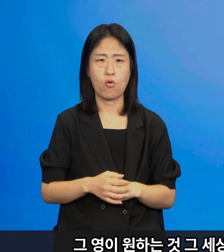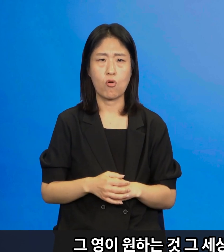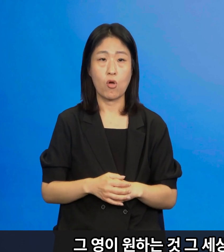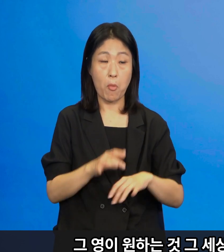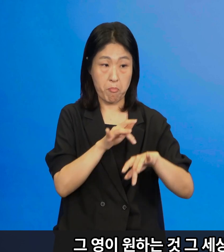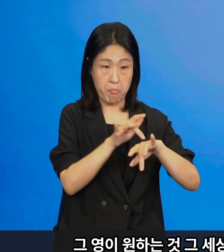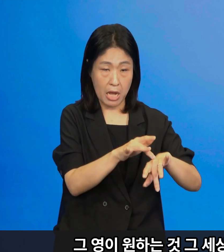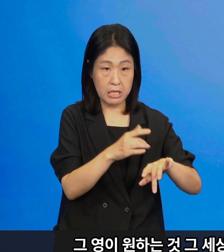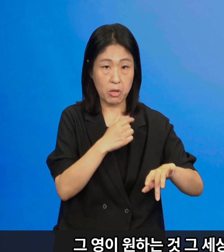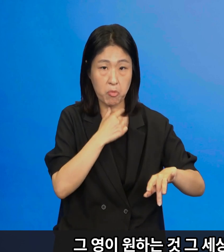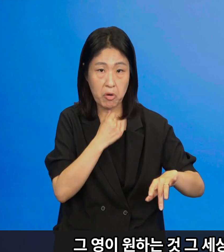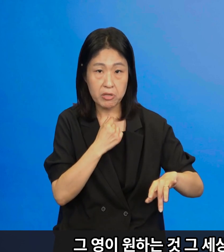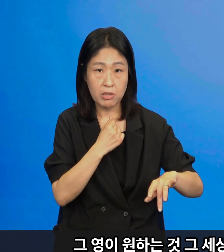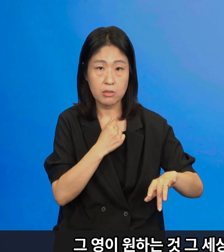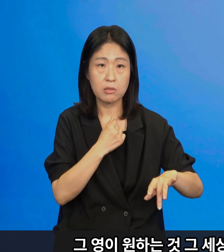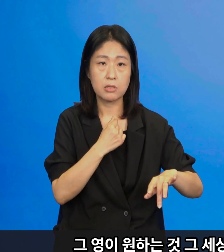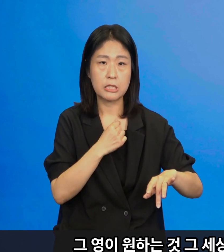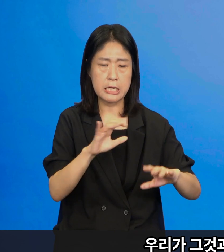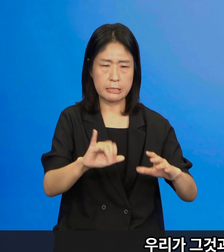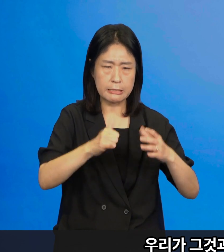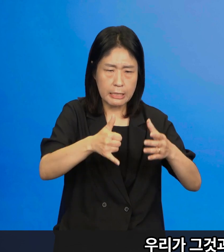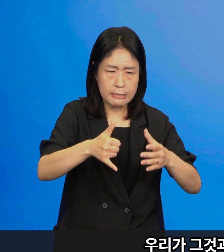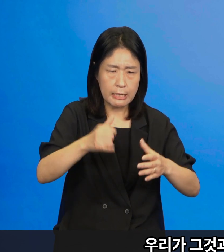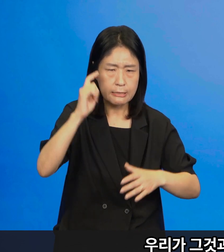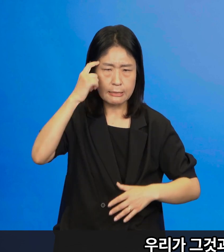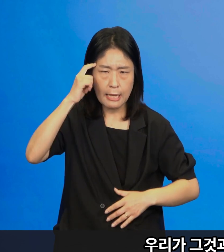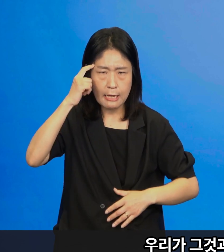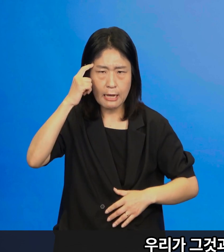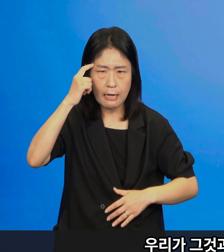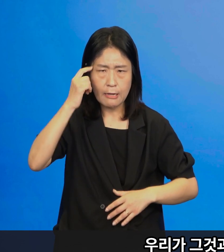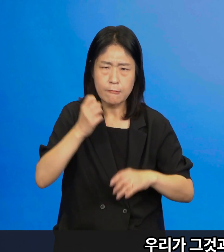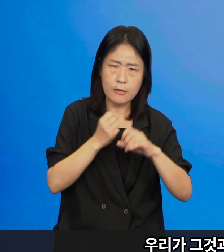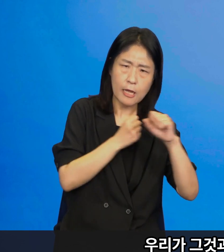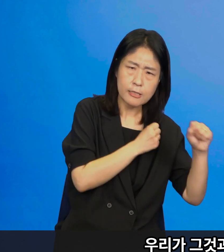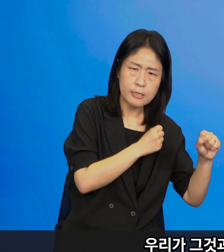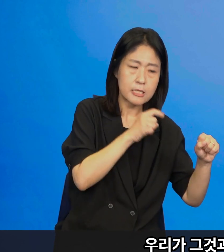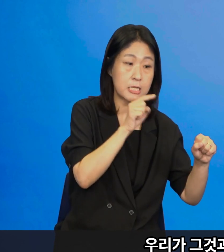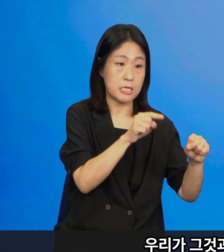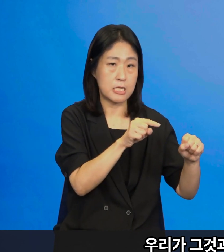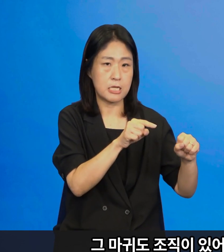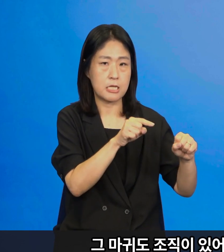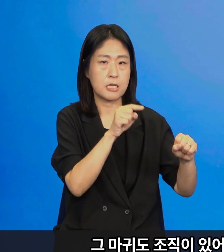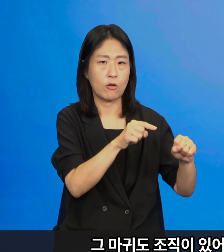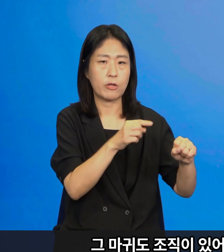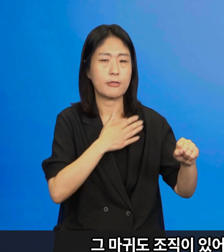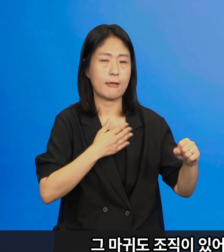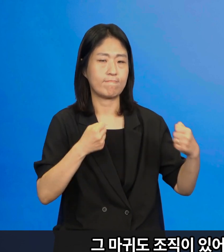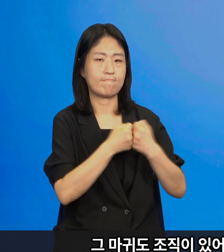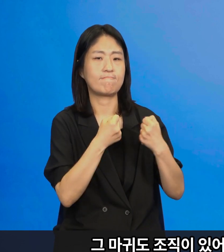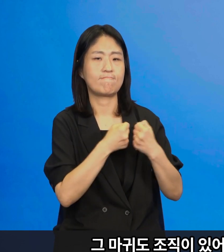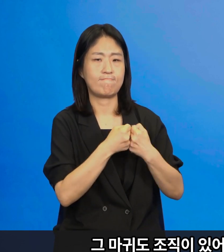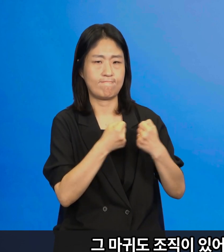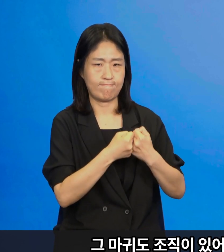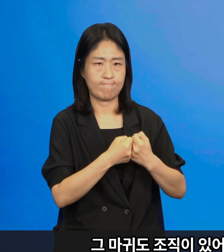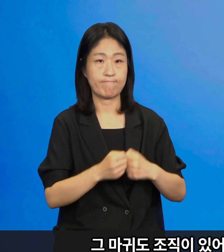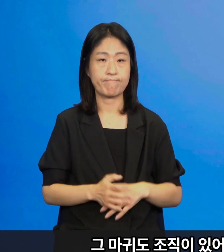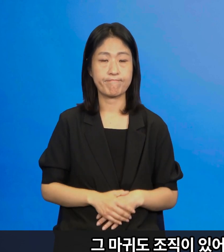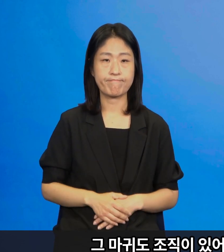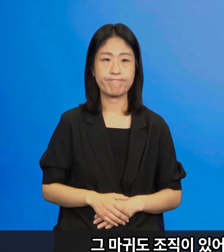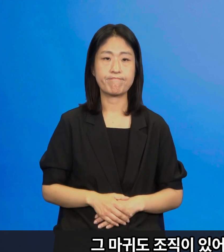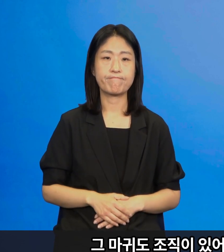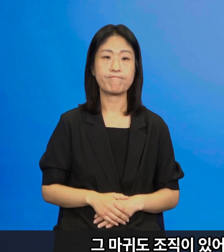가치관들, 바벨론의 가치관들, 우리가 그것과 싸우는 것입니다. 그런데 마귀도 조직이 있어요,